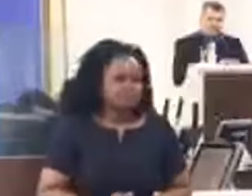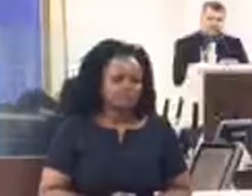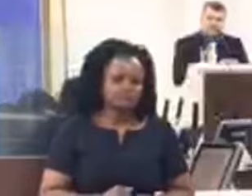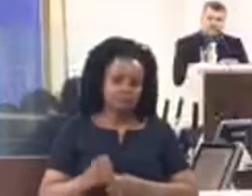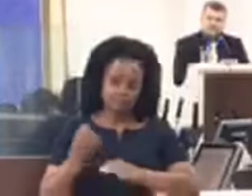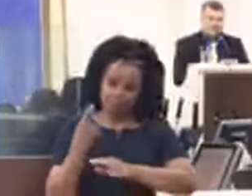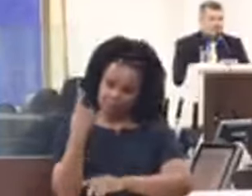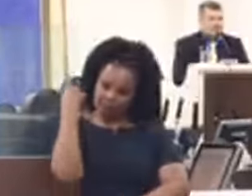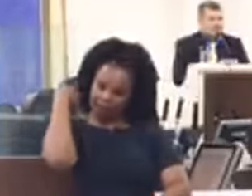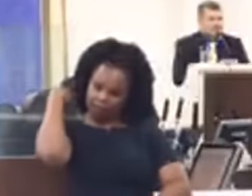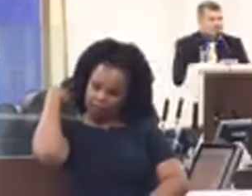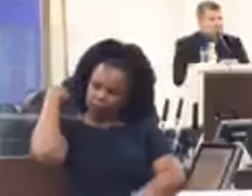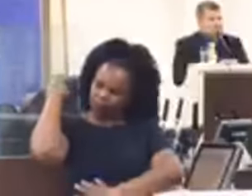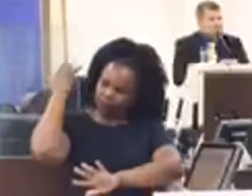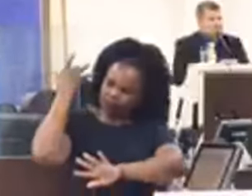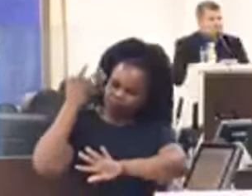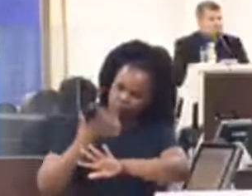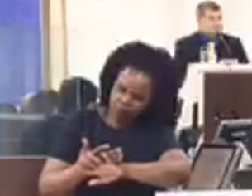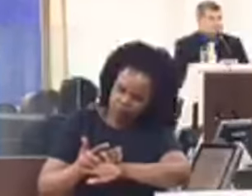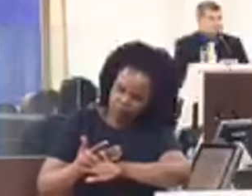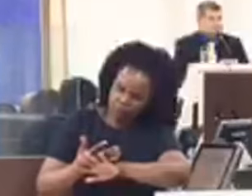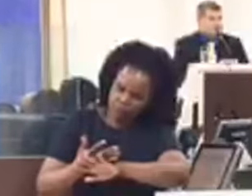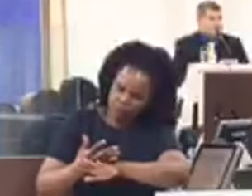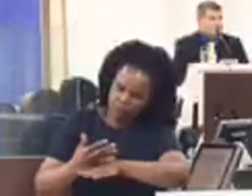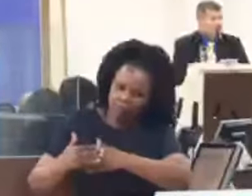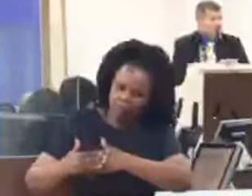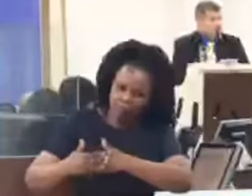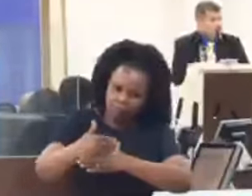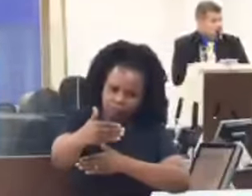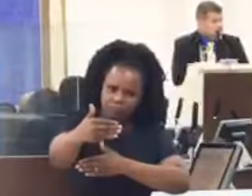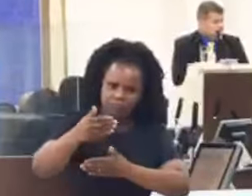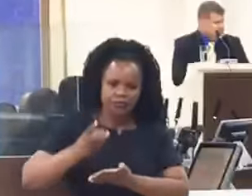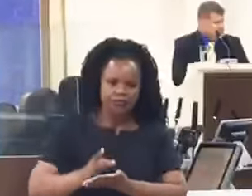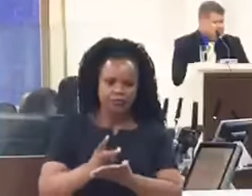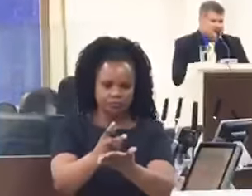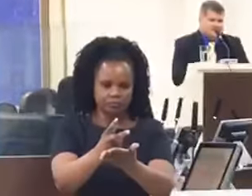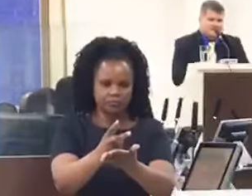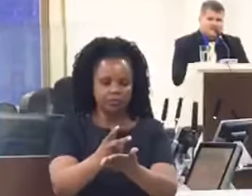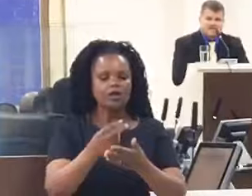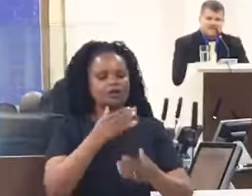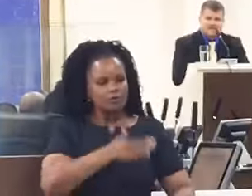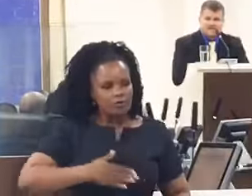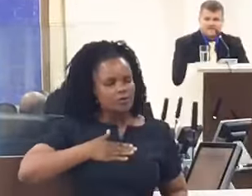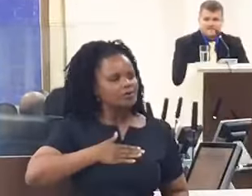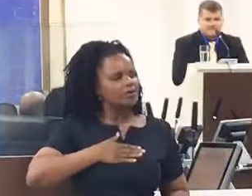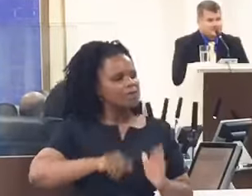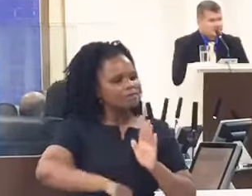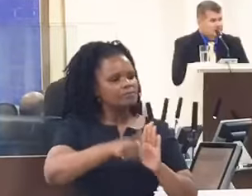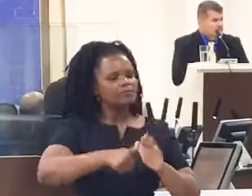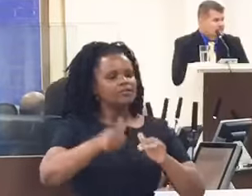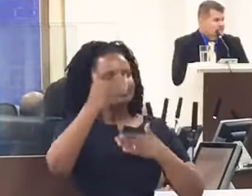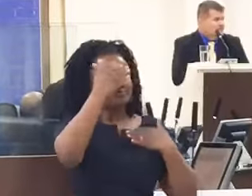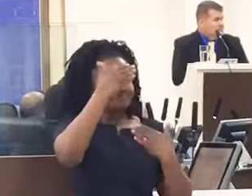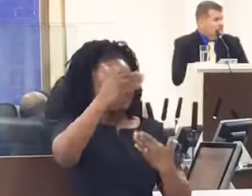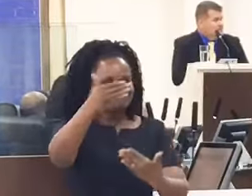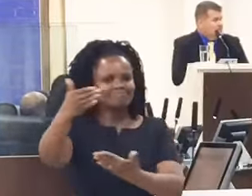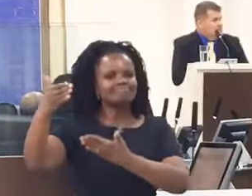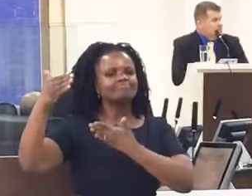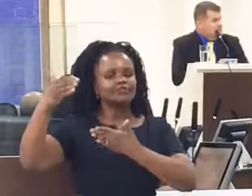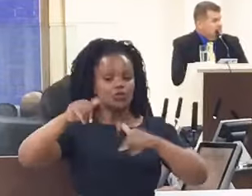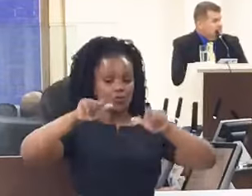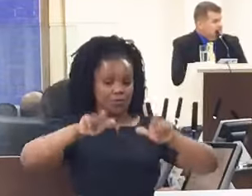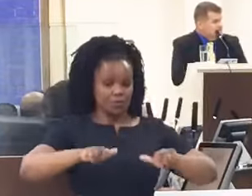desde o início do nosso mandato. Quero primeiro agradecer a essa Casa de Lei, agradecer a todos